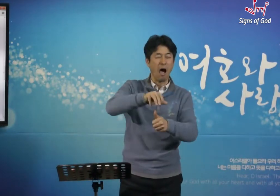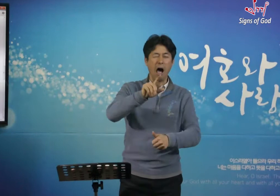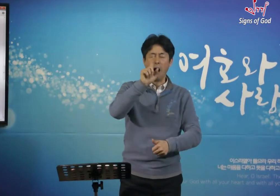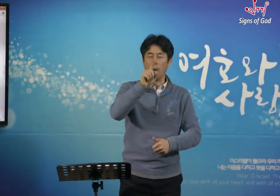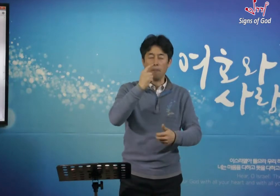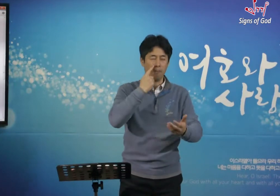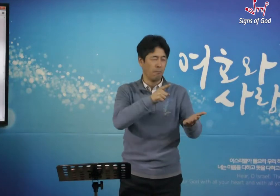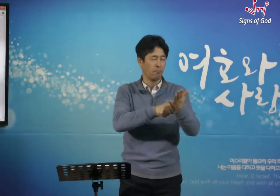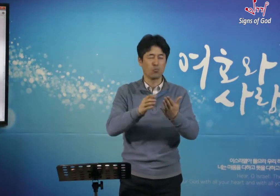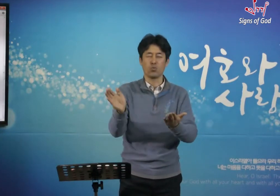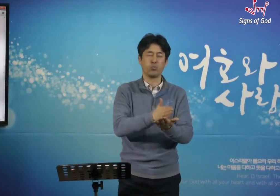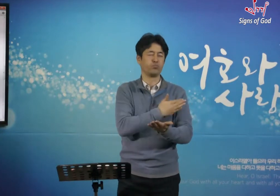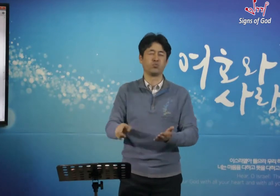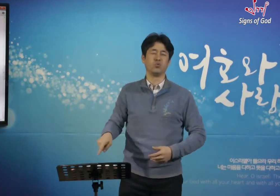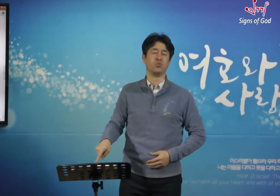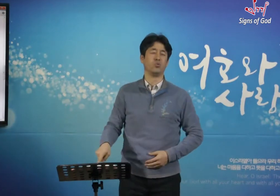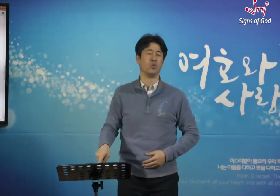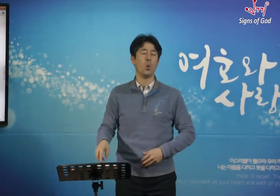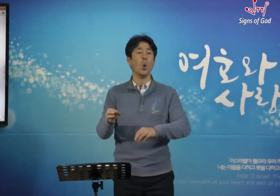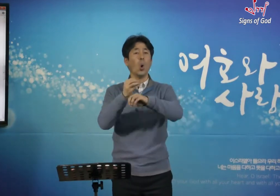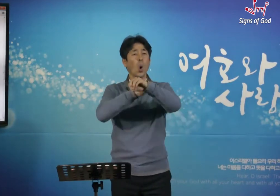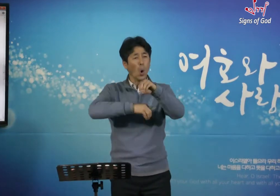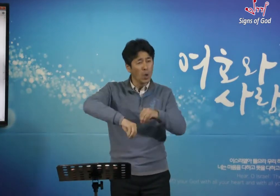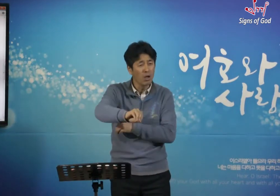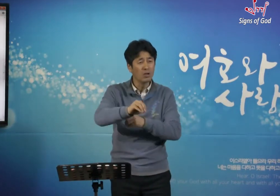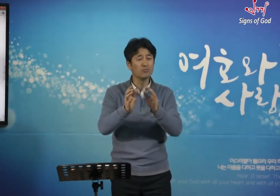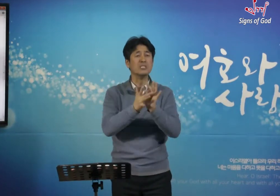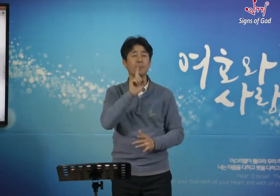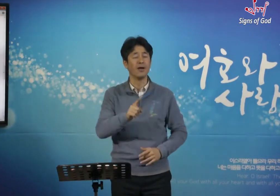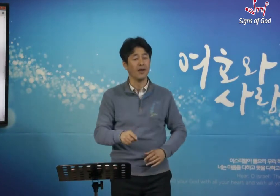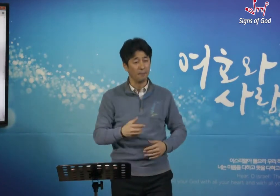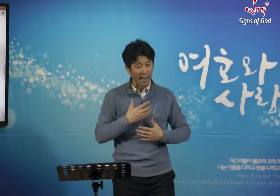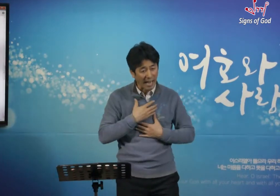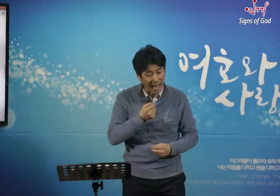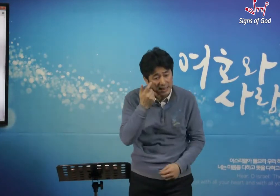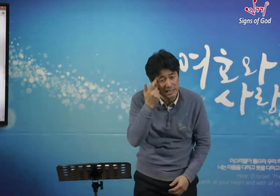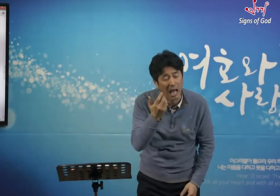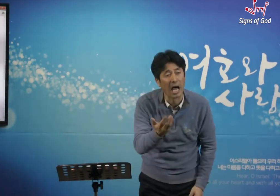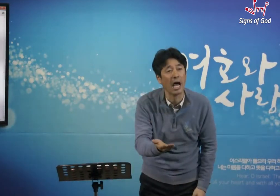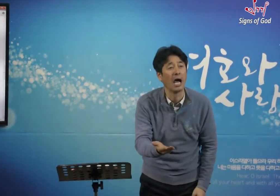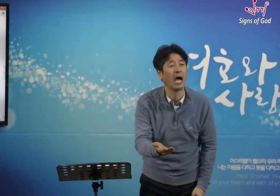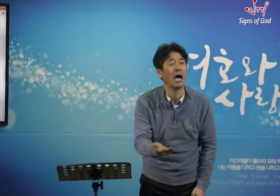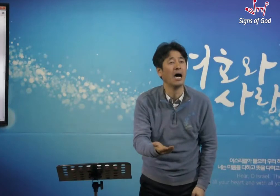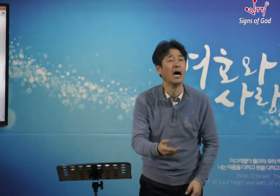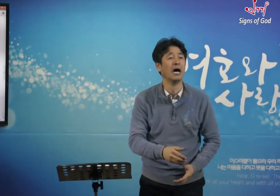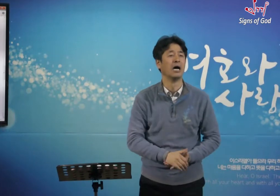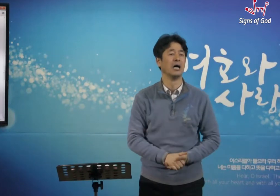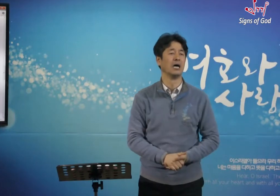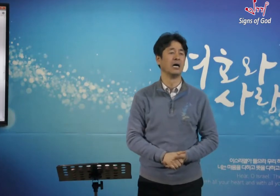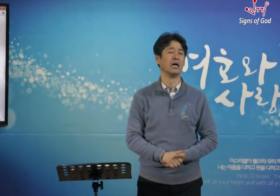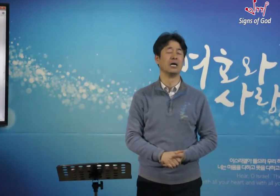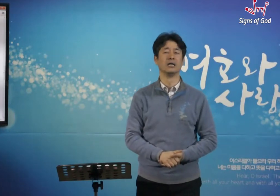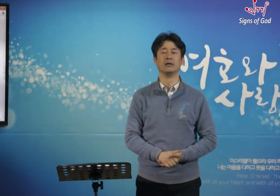너 그때 그랬지, 배신했지 라고 책망하지 않으셨다는 것이죠. 오히려 그들의 마음의 평안을